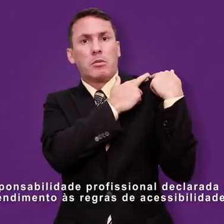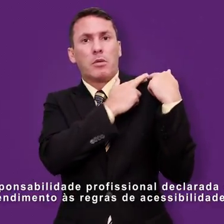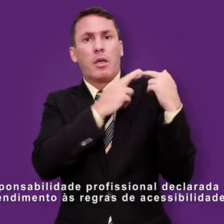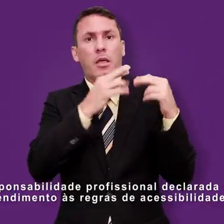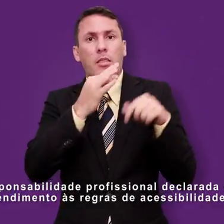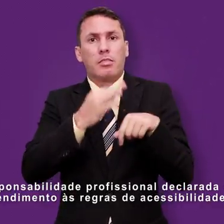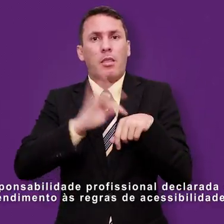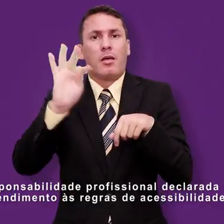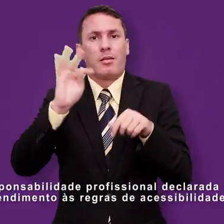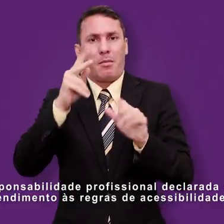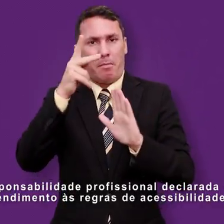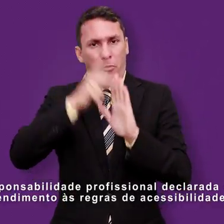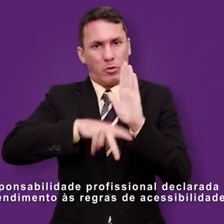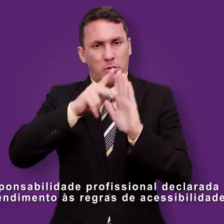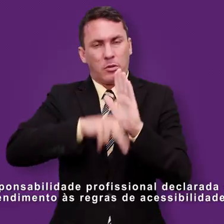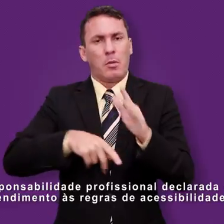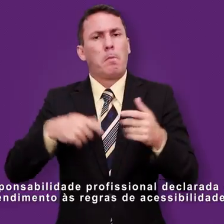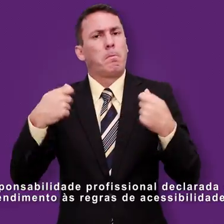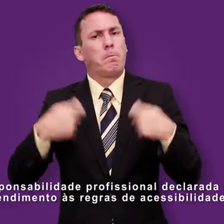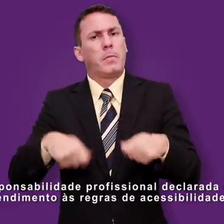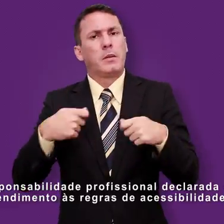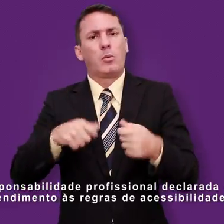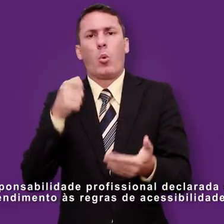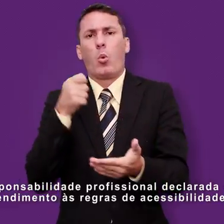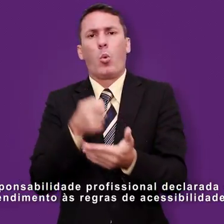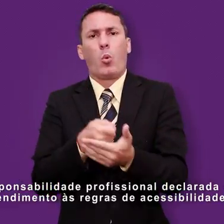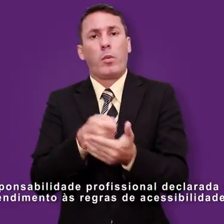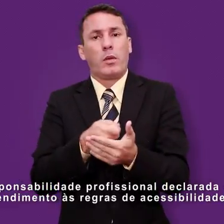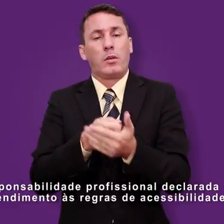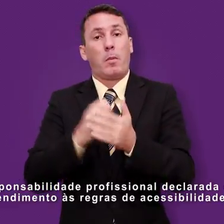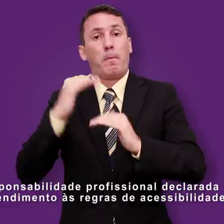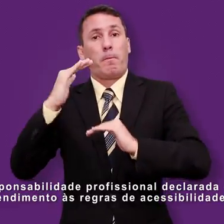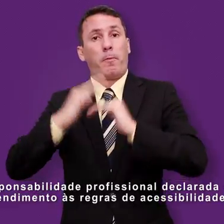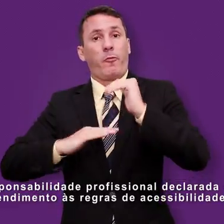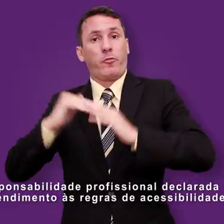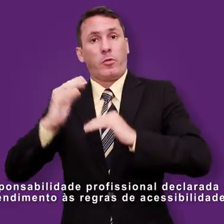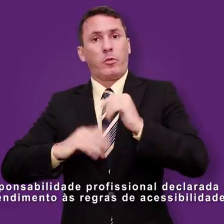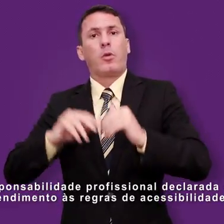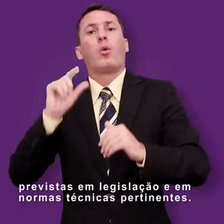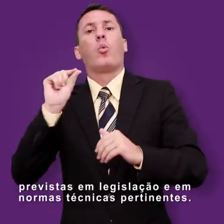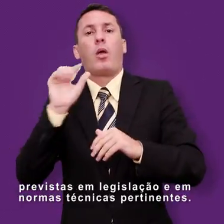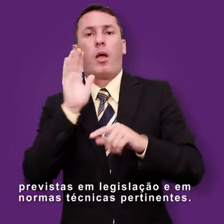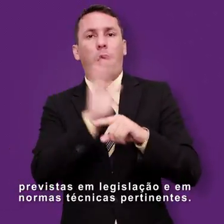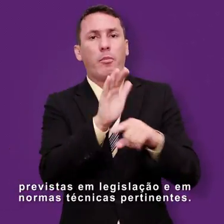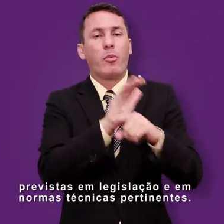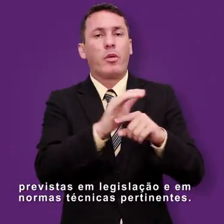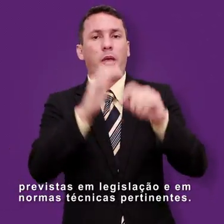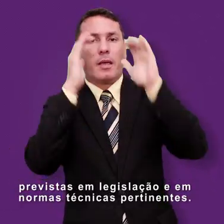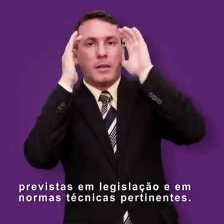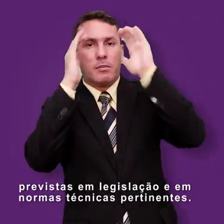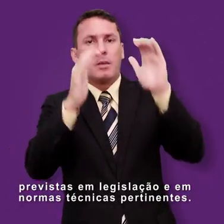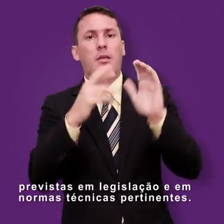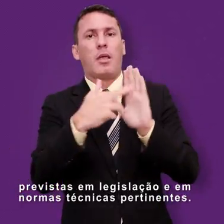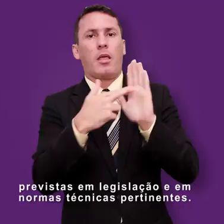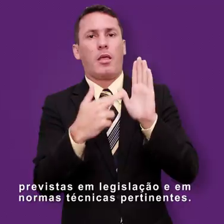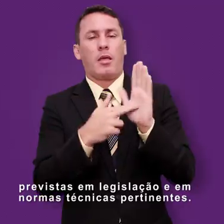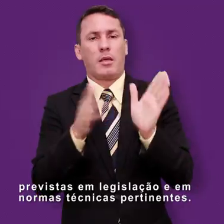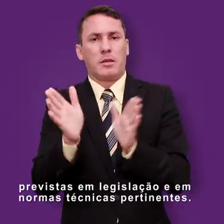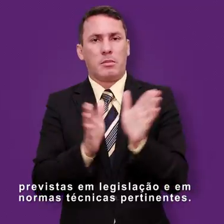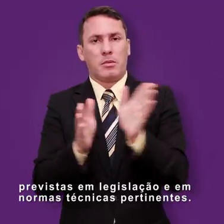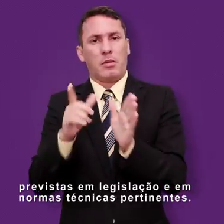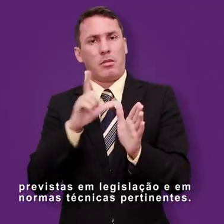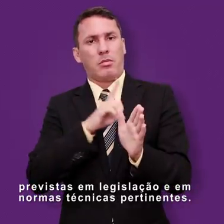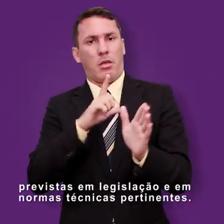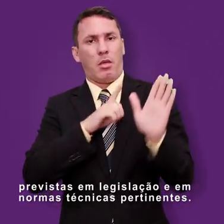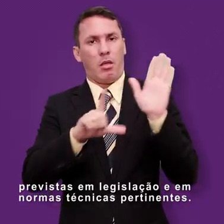a responsabilidade profissional declarada de atendimento às regras de acessibilidade previstas em legislação e em